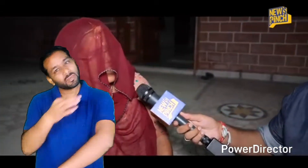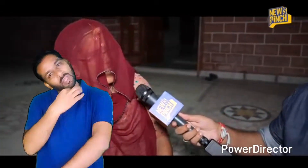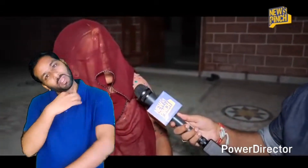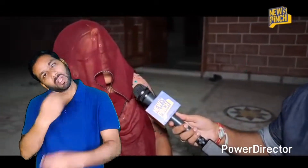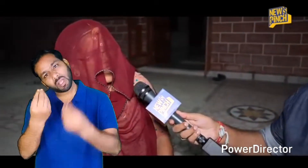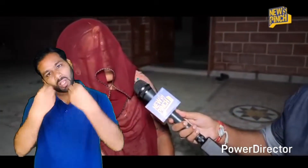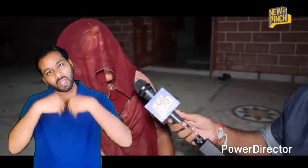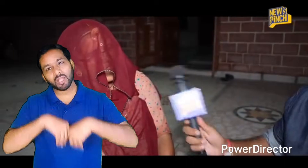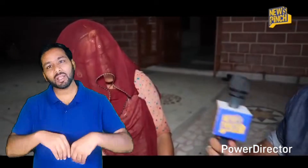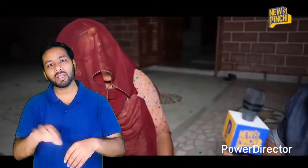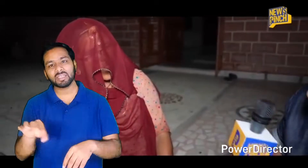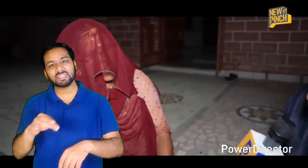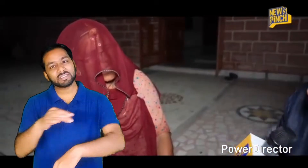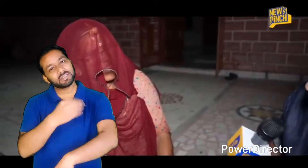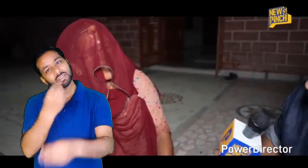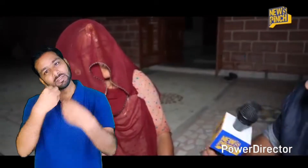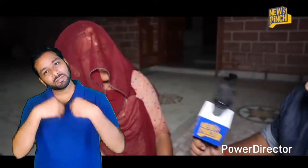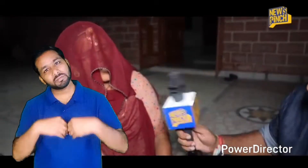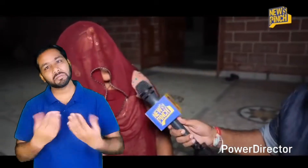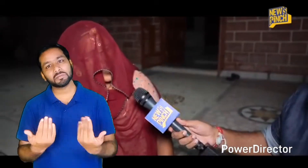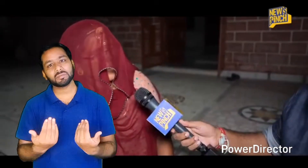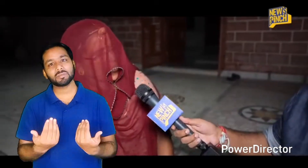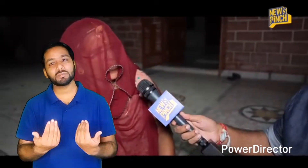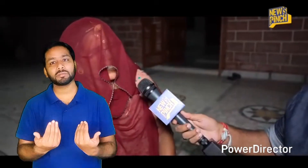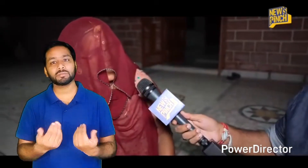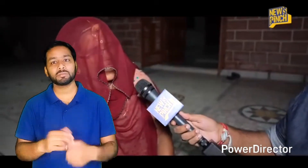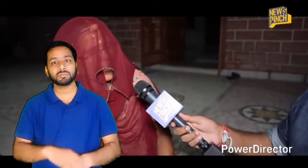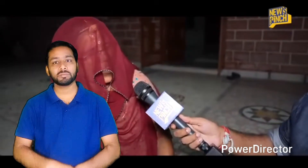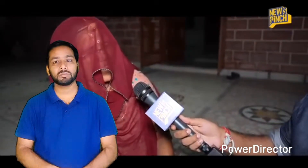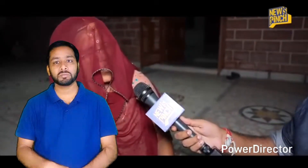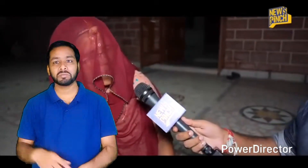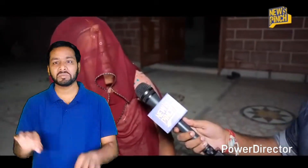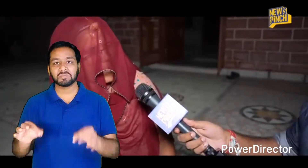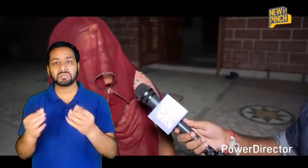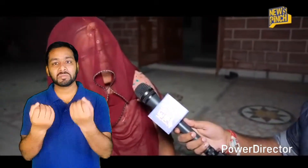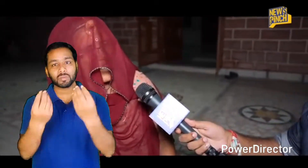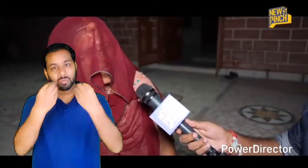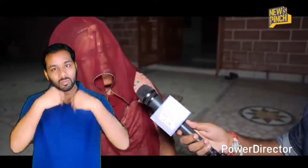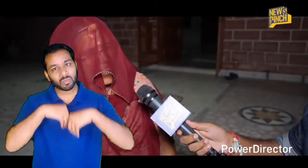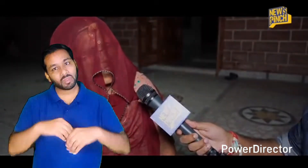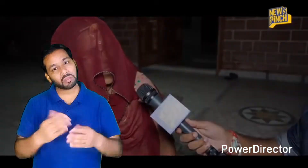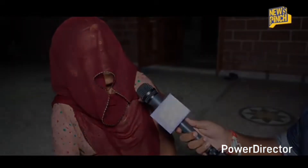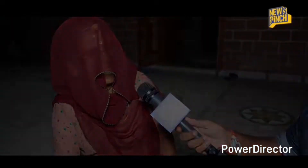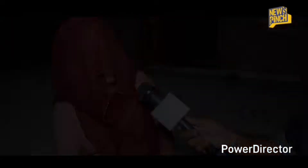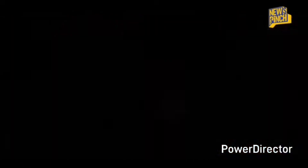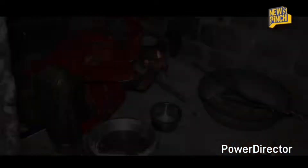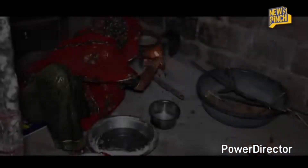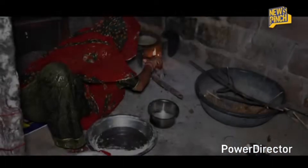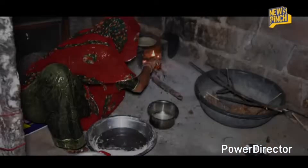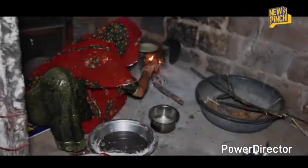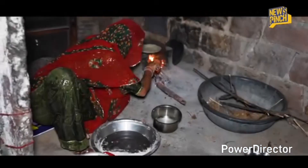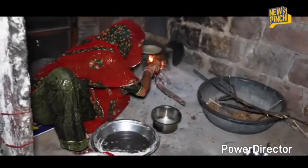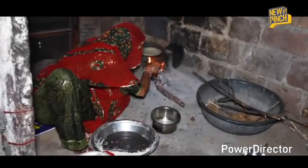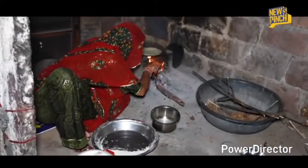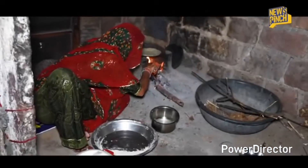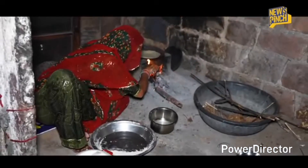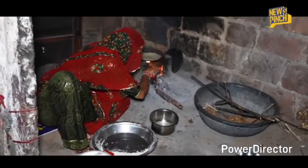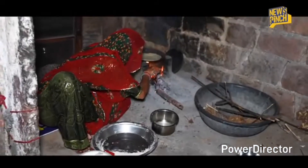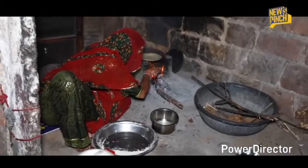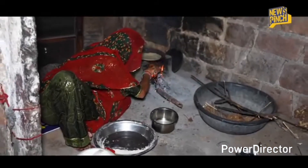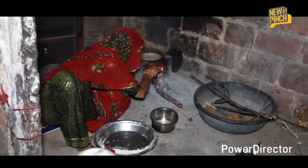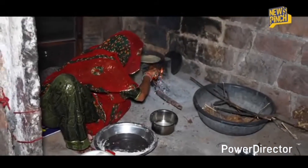जावे, मच्छर पेट में चले जाते हैं मोड़ हुए खेत वहाँ मासर पेट में चले जाते।